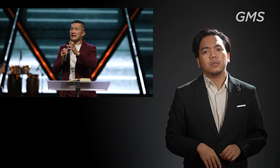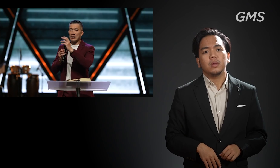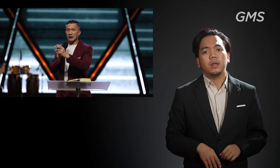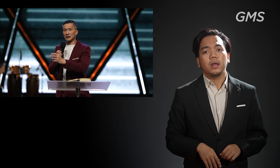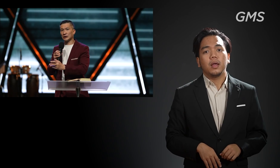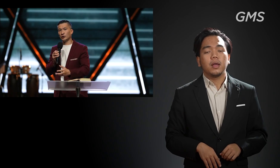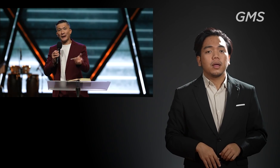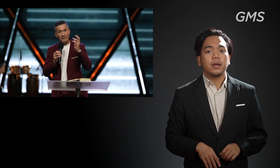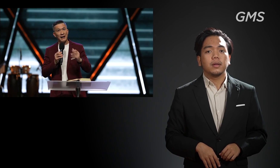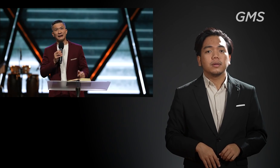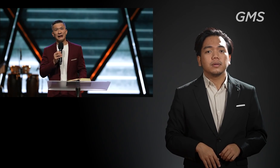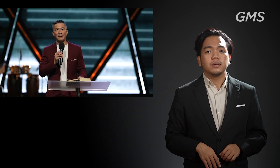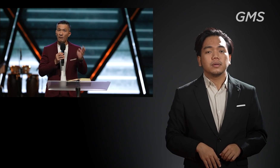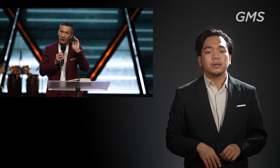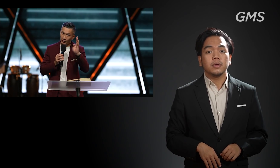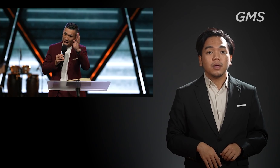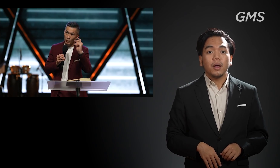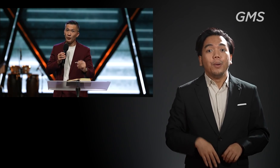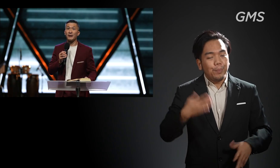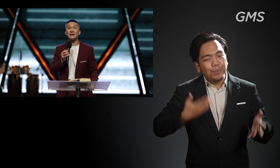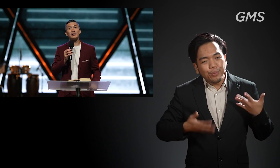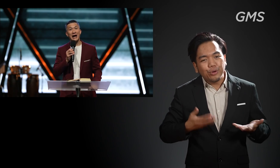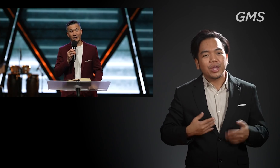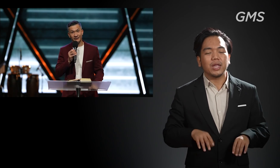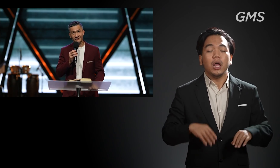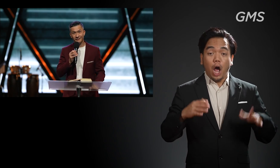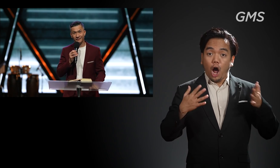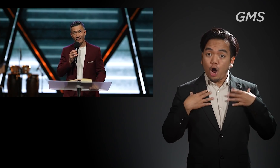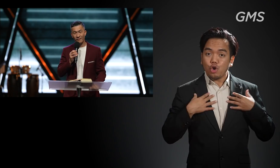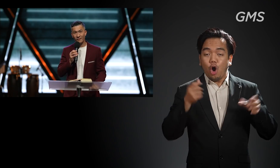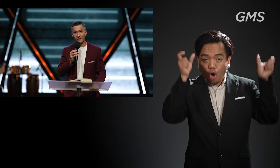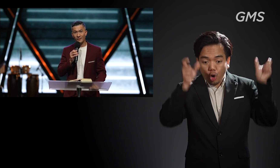Bisa saja ada orang tertentu berlimpah harta, tapi waktu tetap 24 jam sehari.